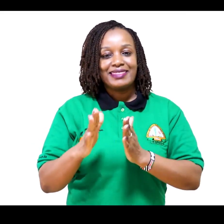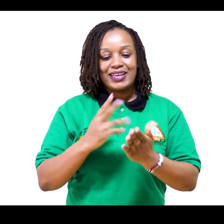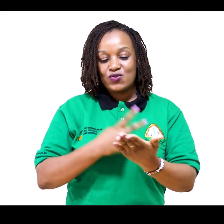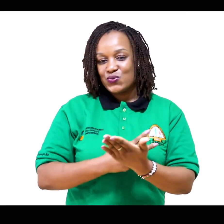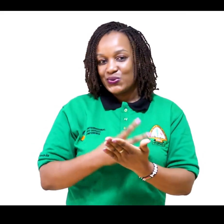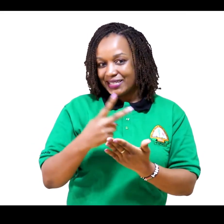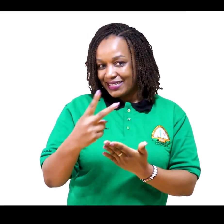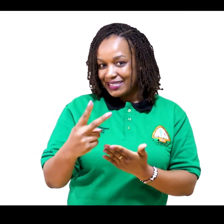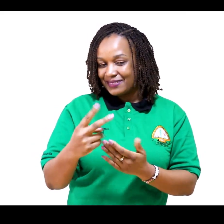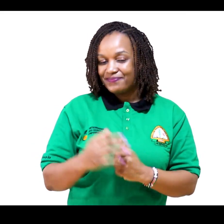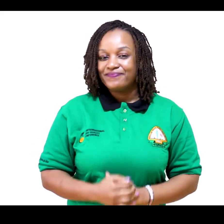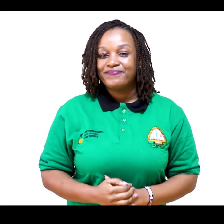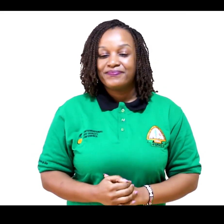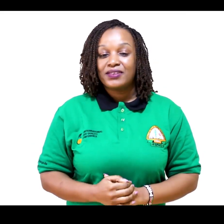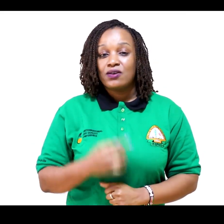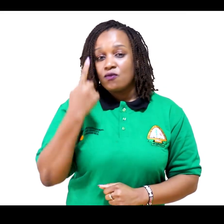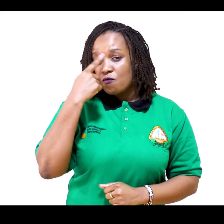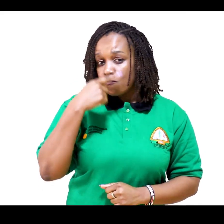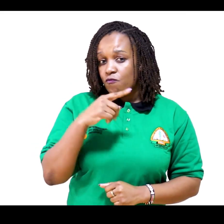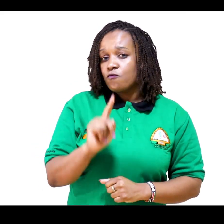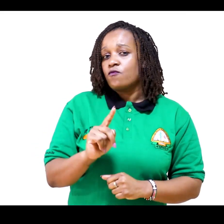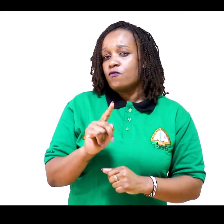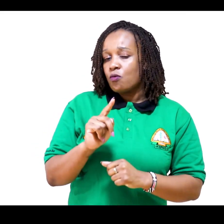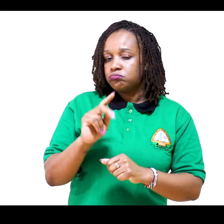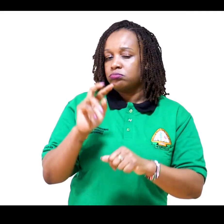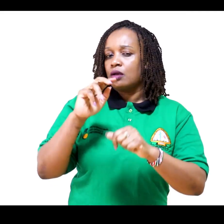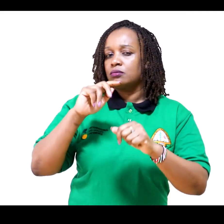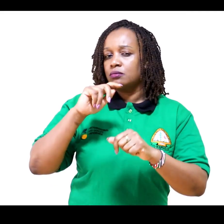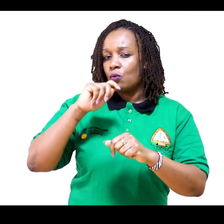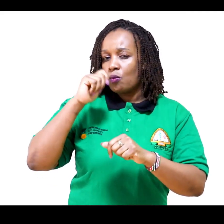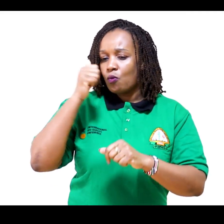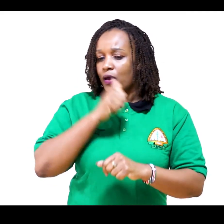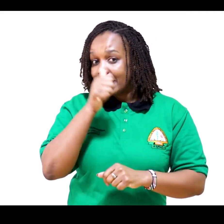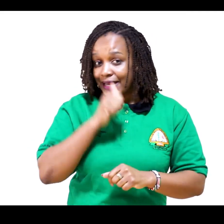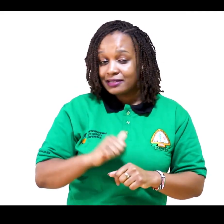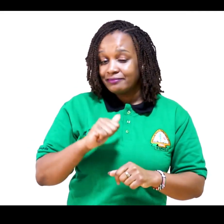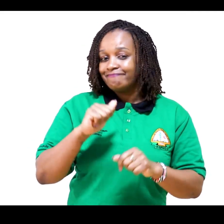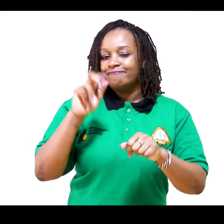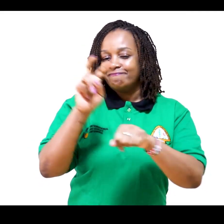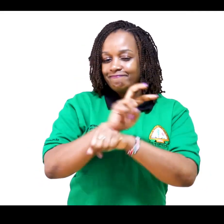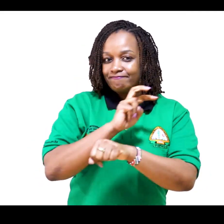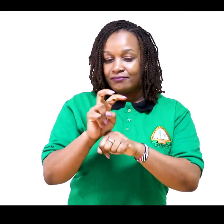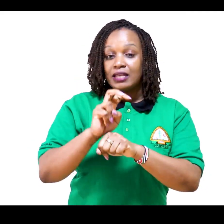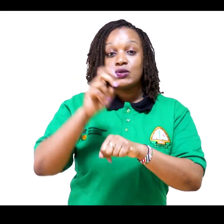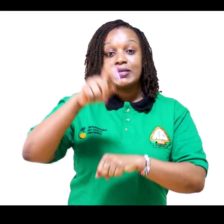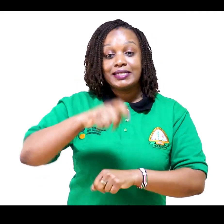Kwa ukaguzi wa kituo cha karantini, hitaji ni ombi la